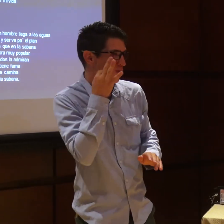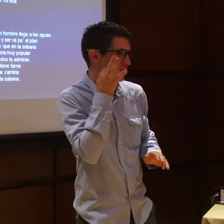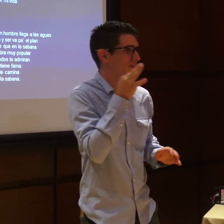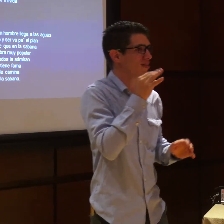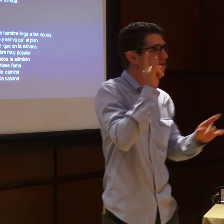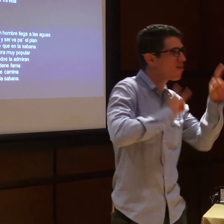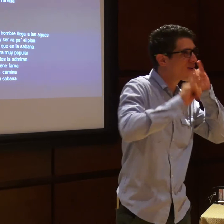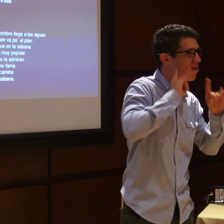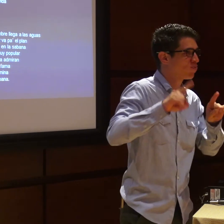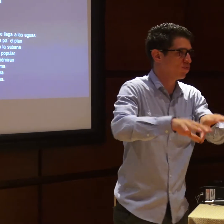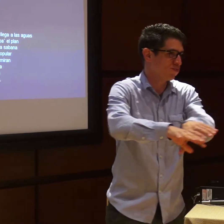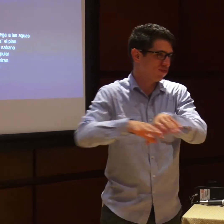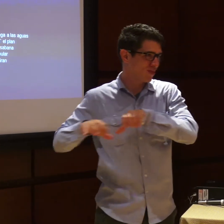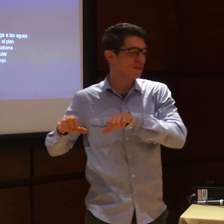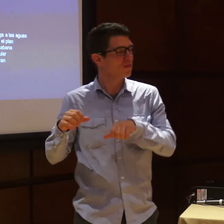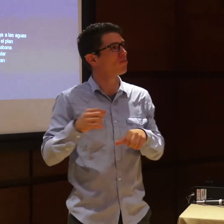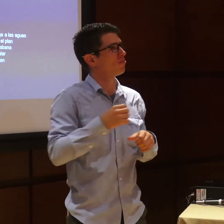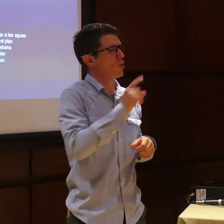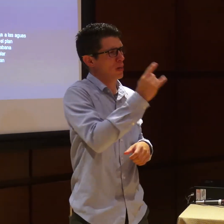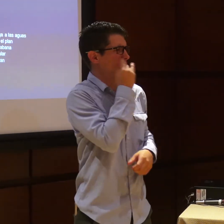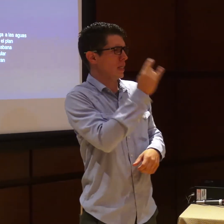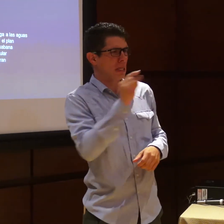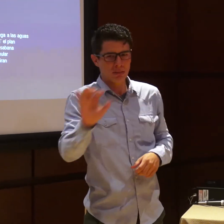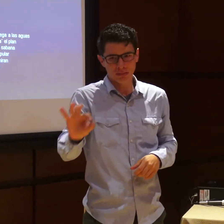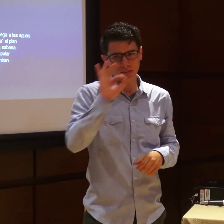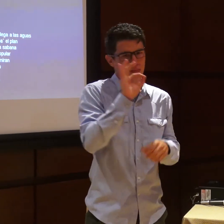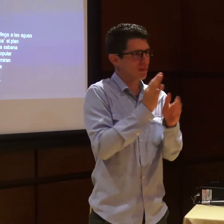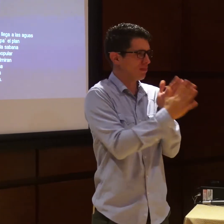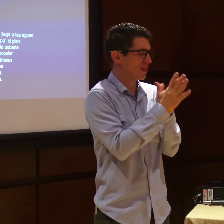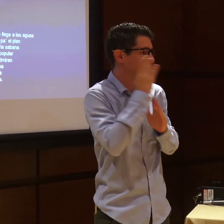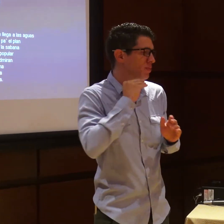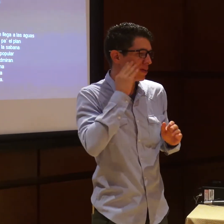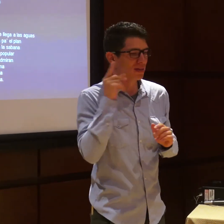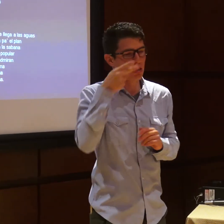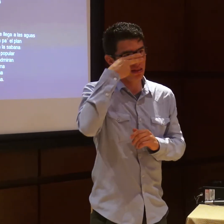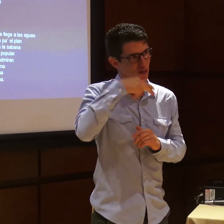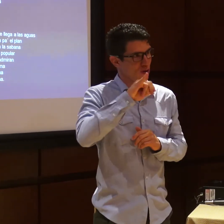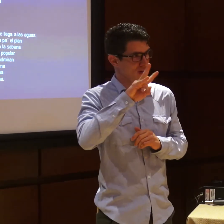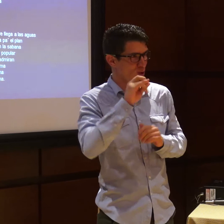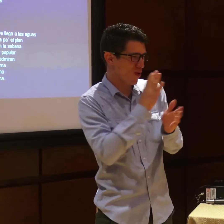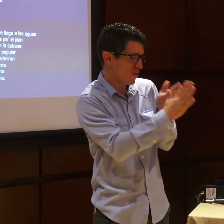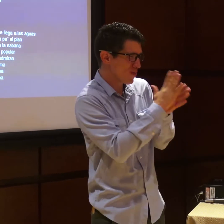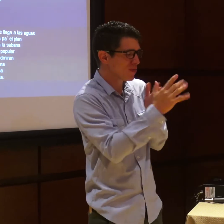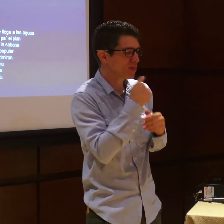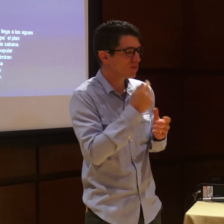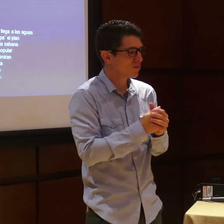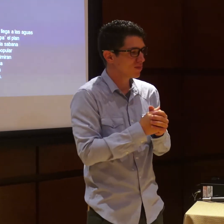Ustedes recuerdan el viernes pasado también cuando estuvo el hijo, el señor Ivo, estuvo hablando de la inspiración de esta canción. Él nos